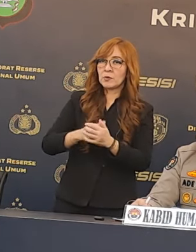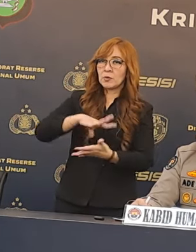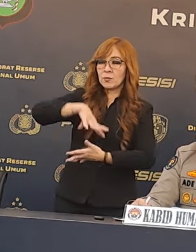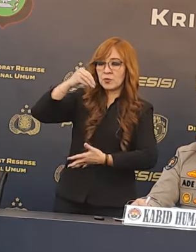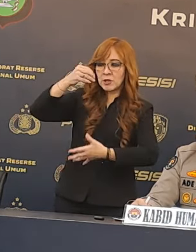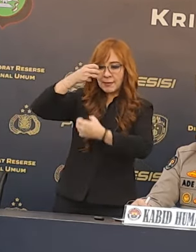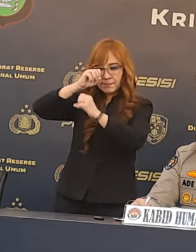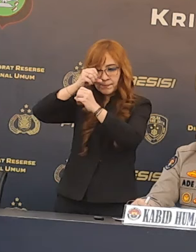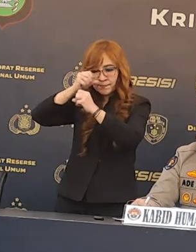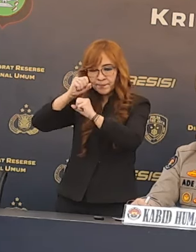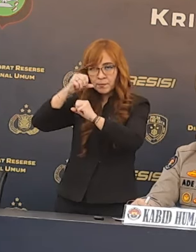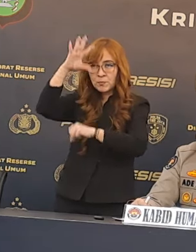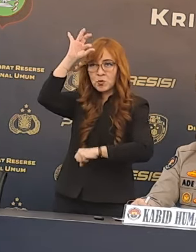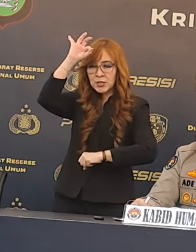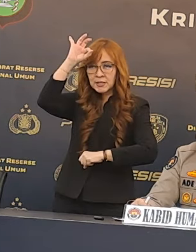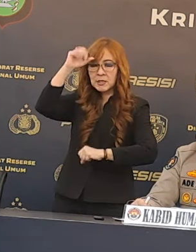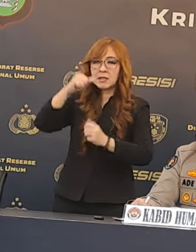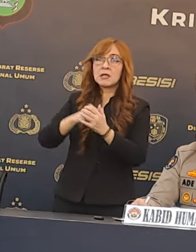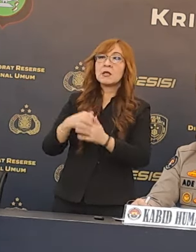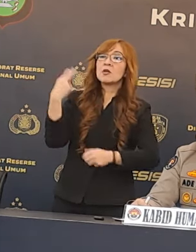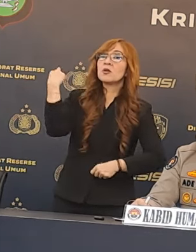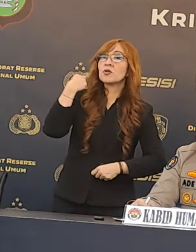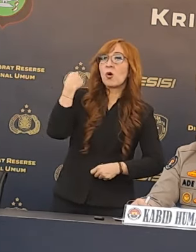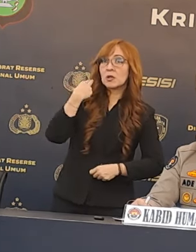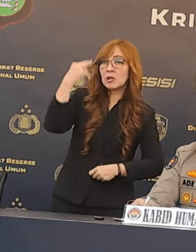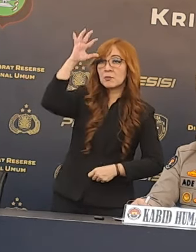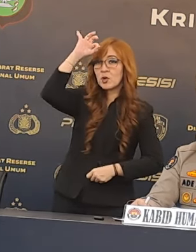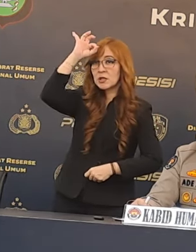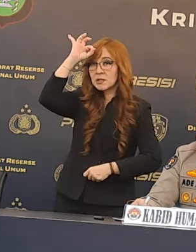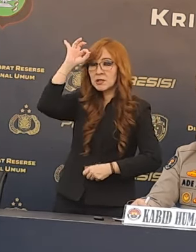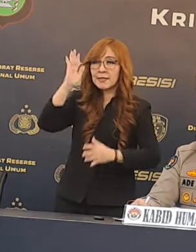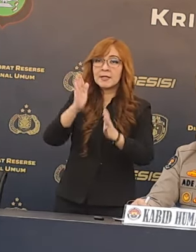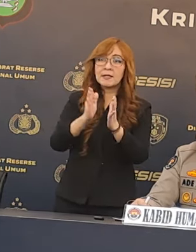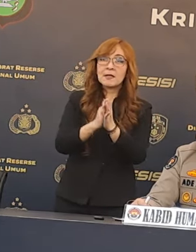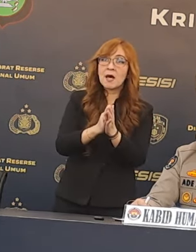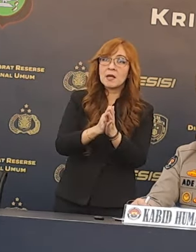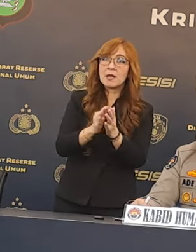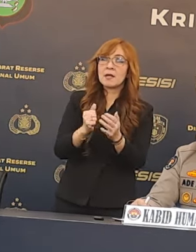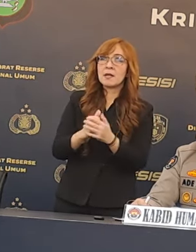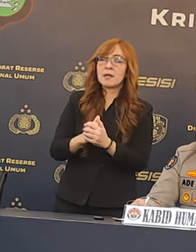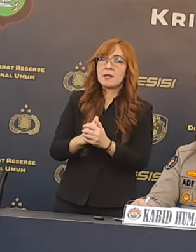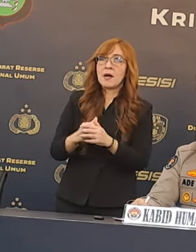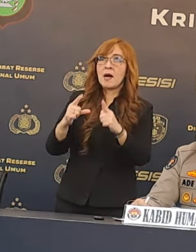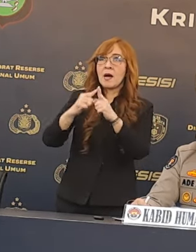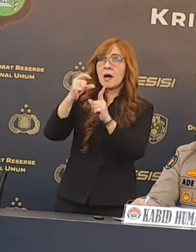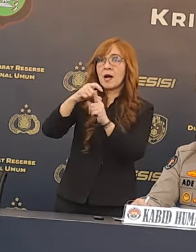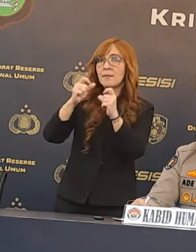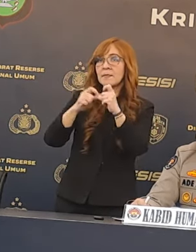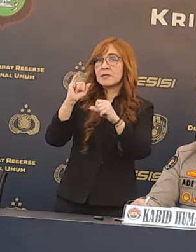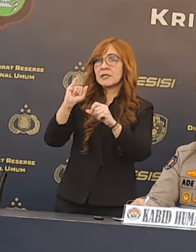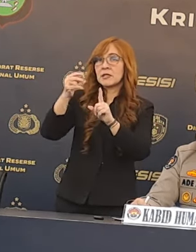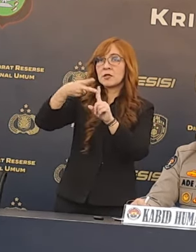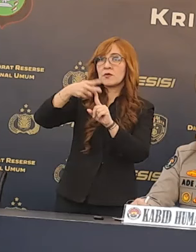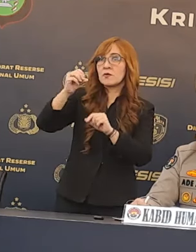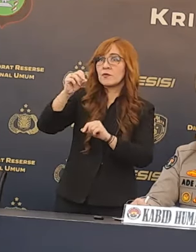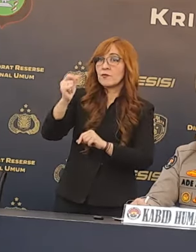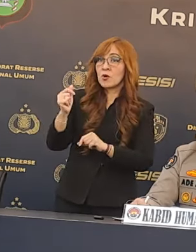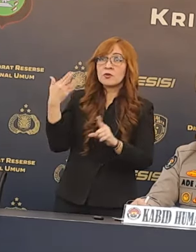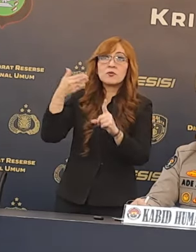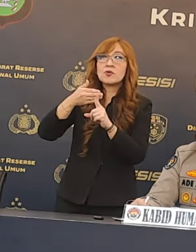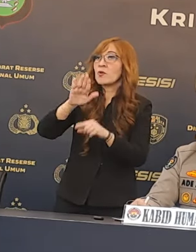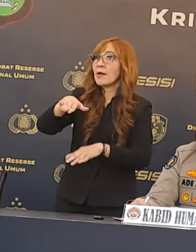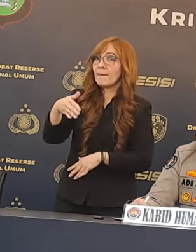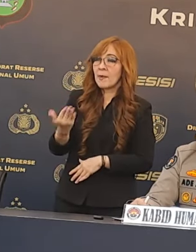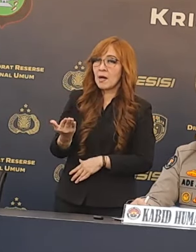Polri, kemudian dari Kedokteran Forensik Bareskrim Polri, maupun dari Apsipor, tentunya dengan maksud